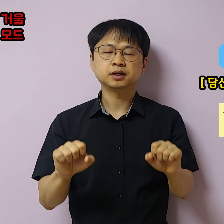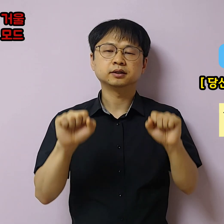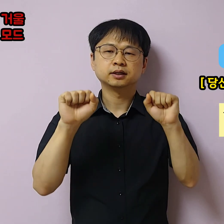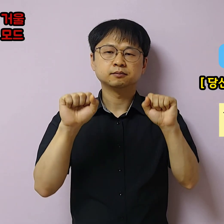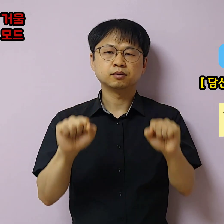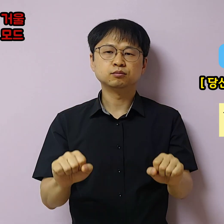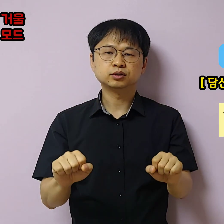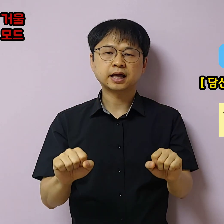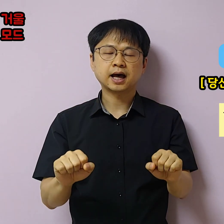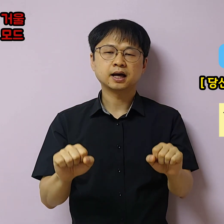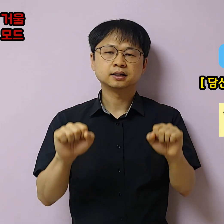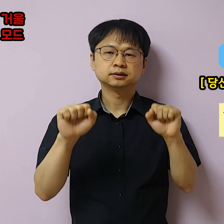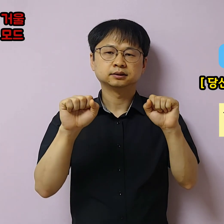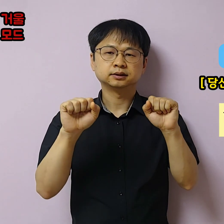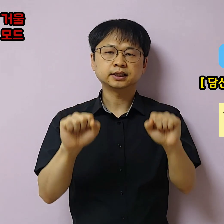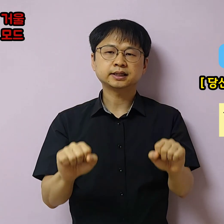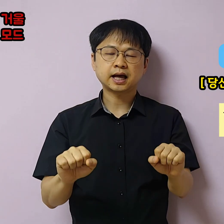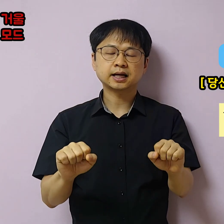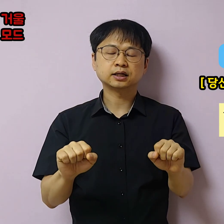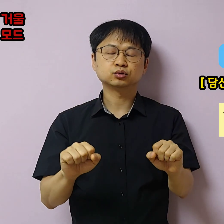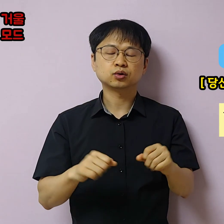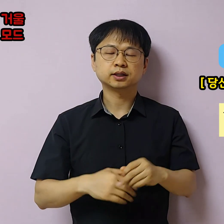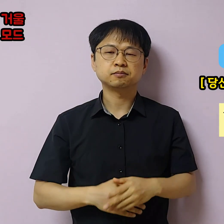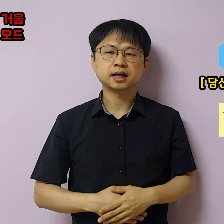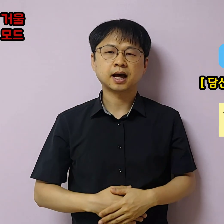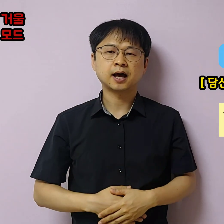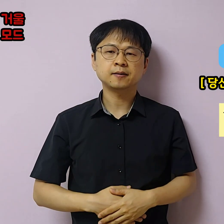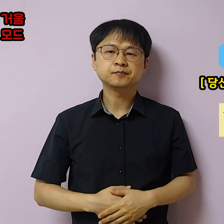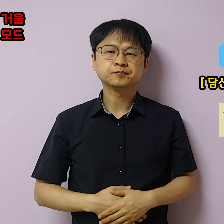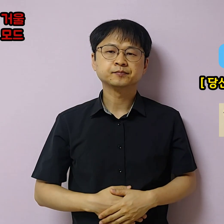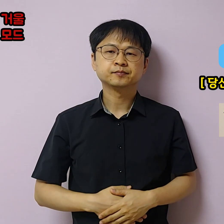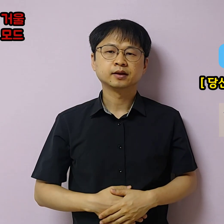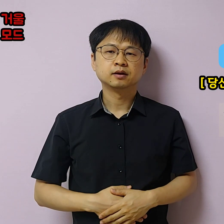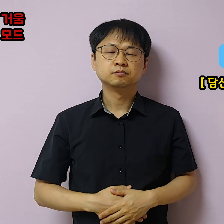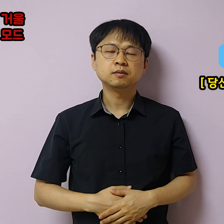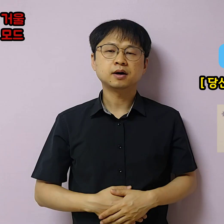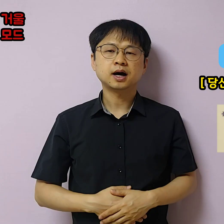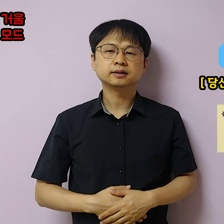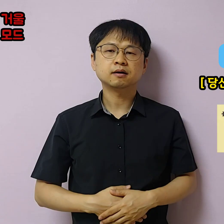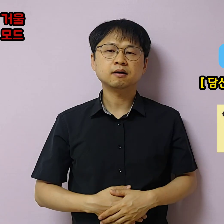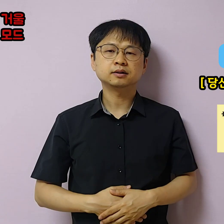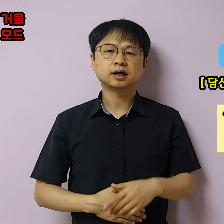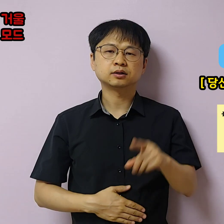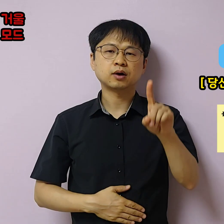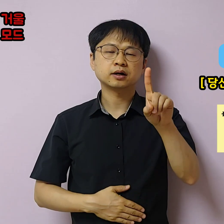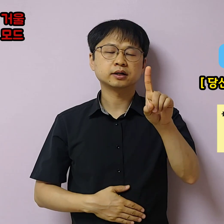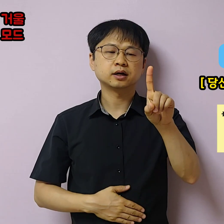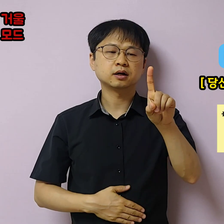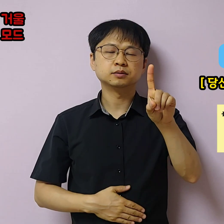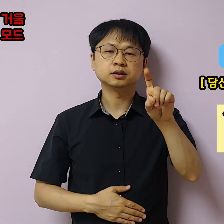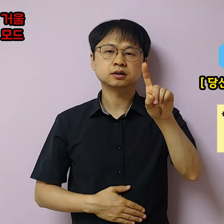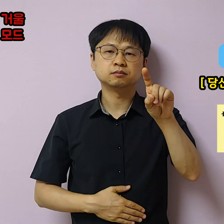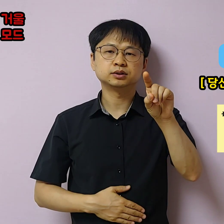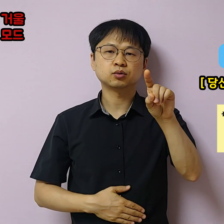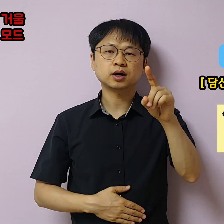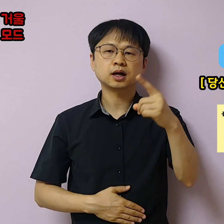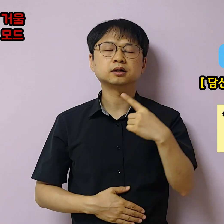내려주시면 머물다, 있다 라는 수어가 됩니다. 뭐뭐 하던 이라는 과거의 경험은